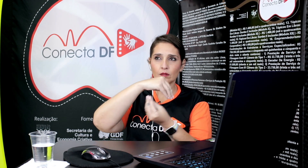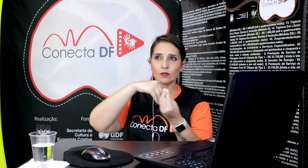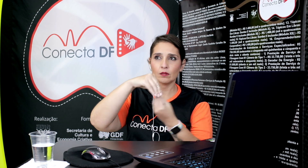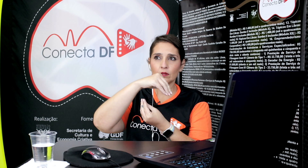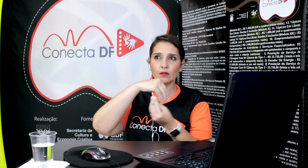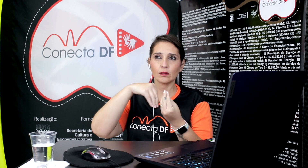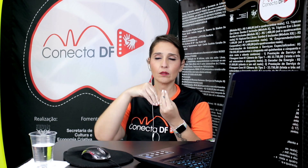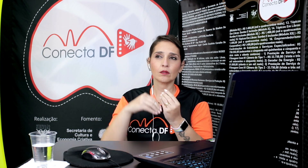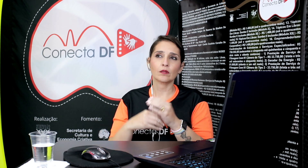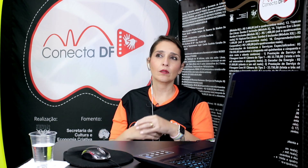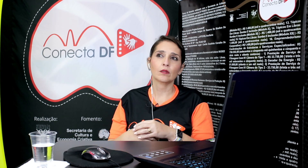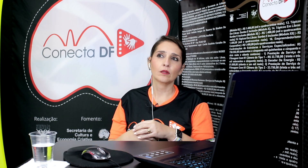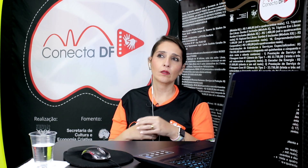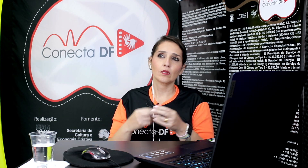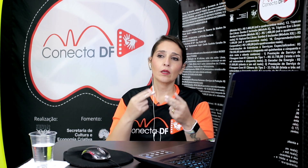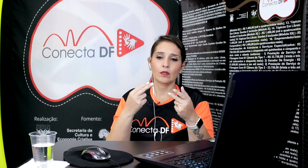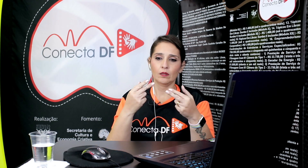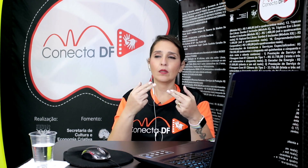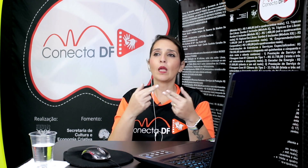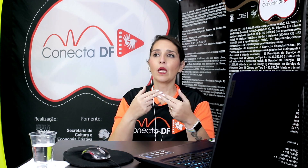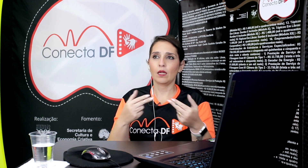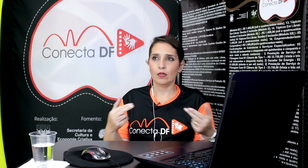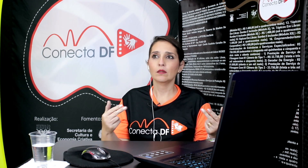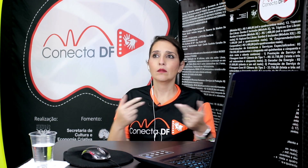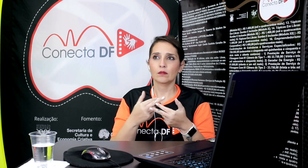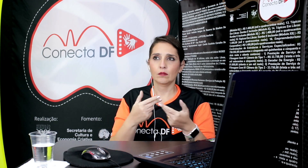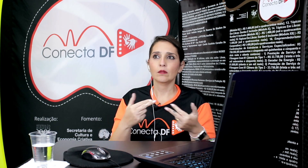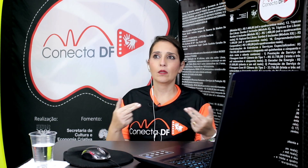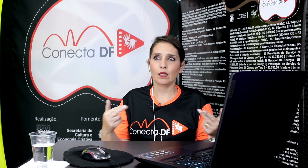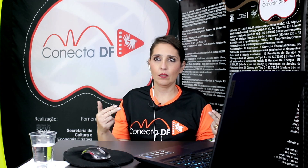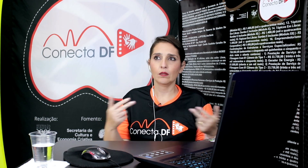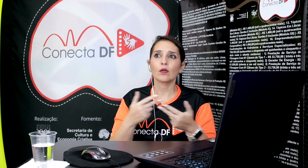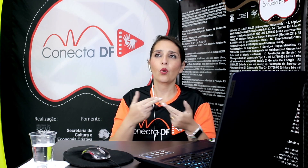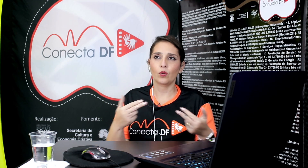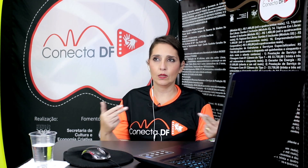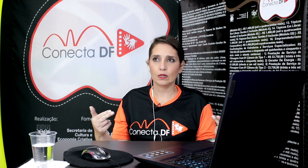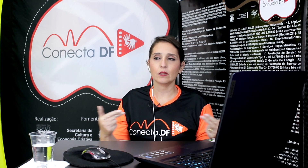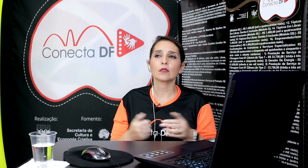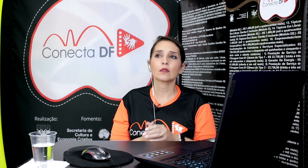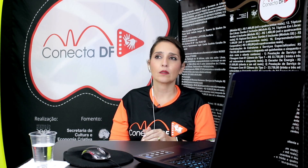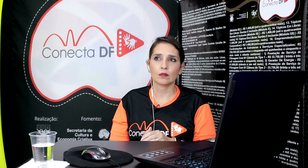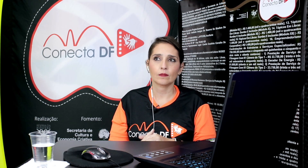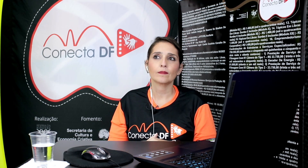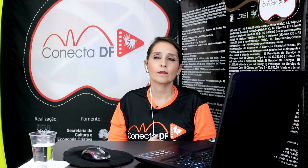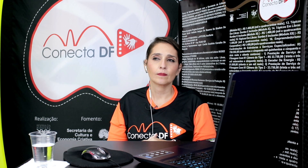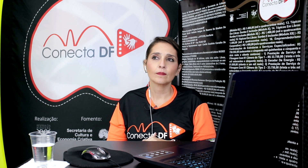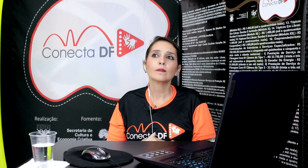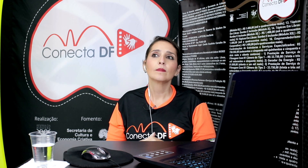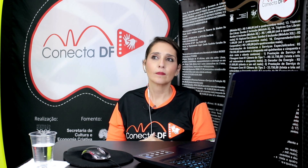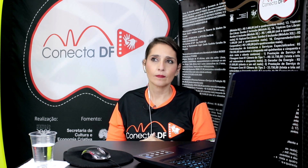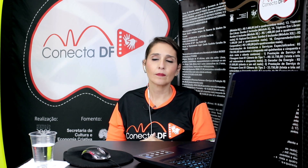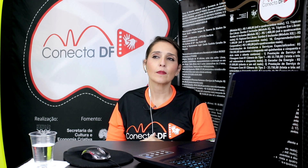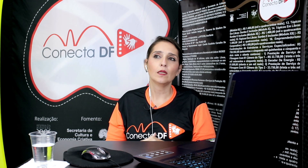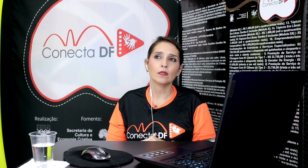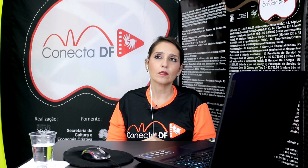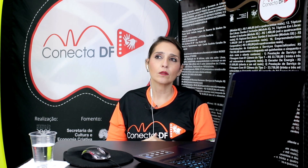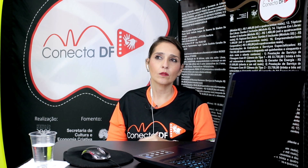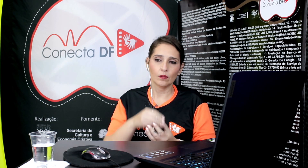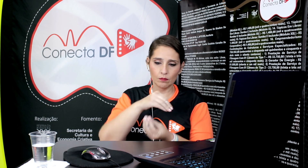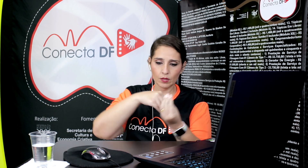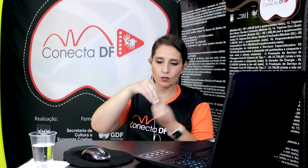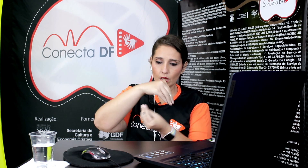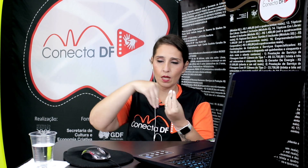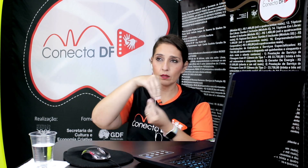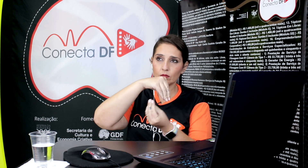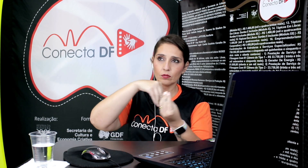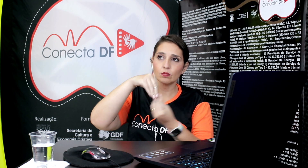Aí, quando faz coisa, tem que balançar os dedinhos? Tem, Coisa? tem. Ah, tá. Coisa. Coisas. E Isso.